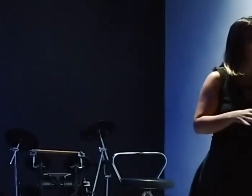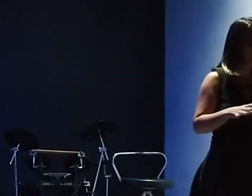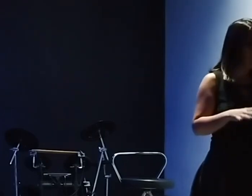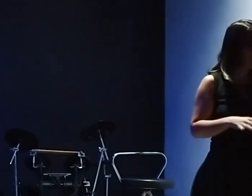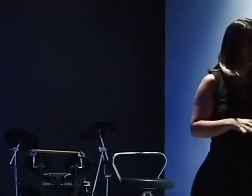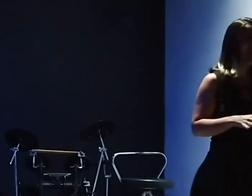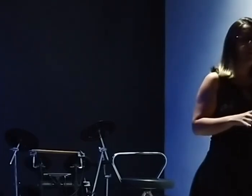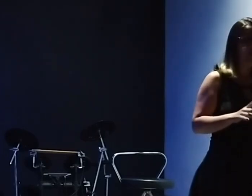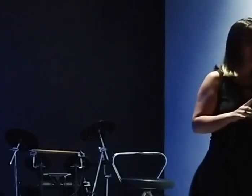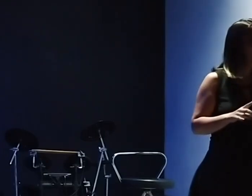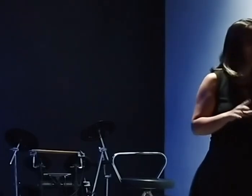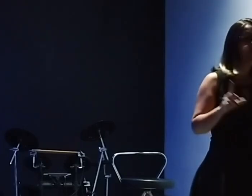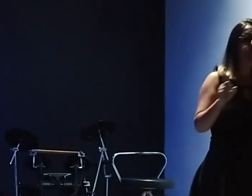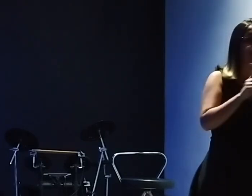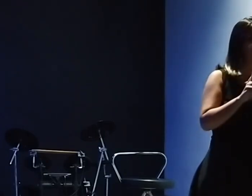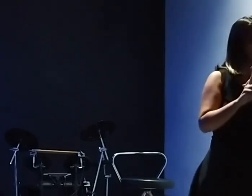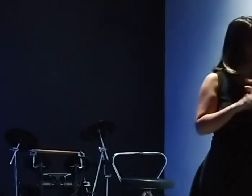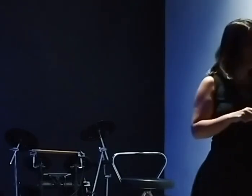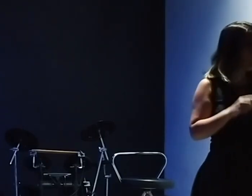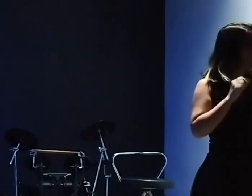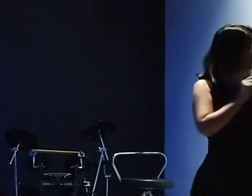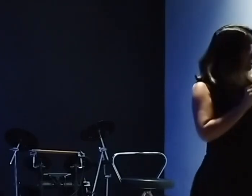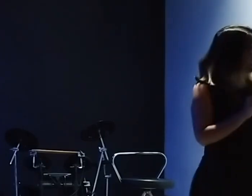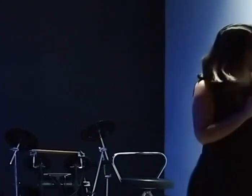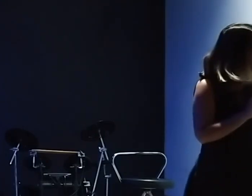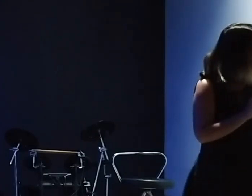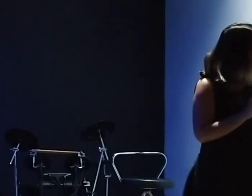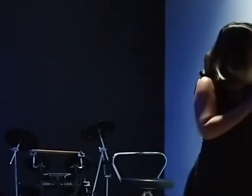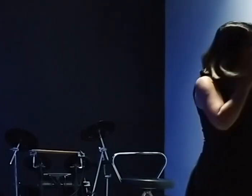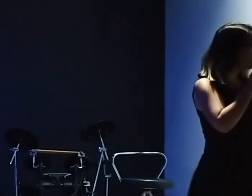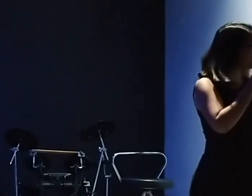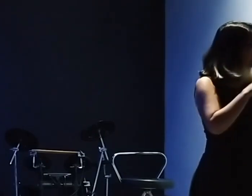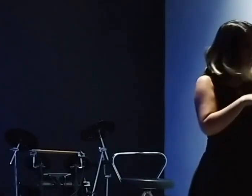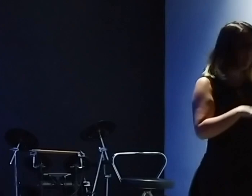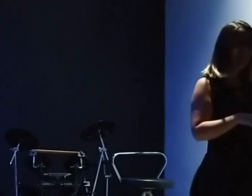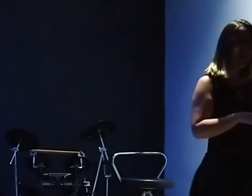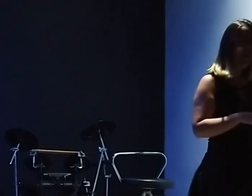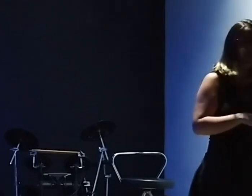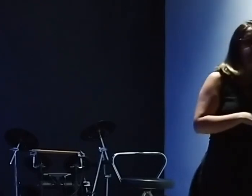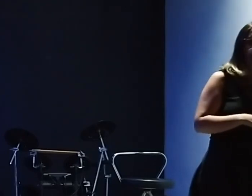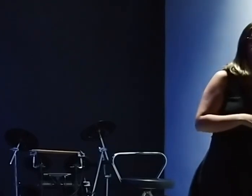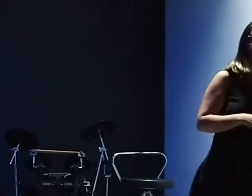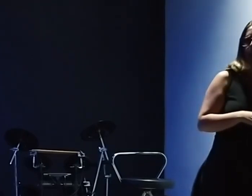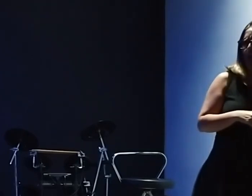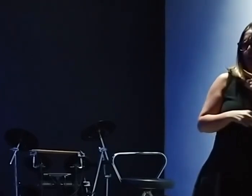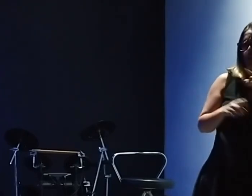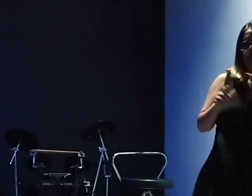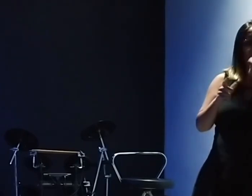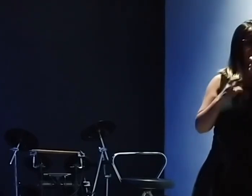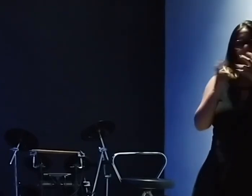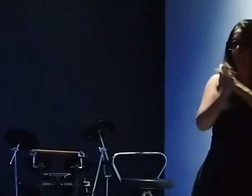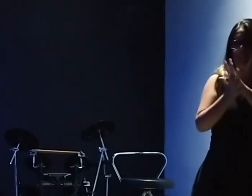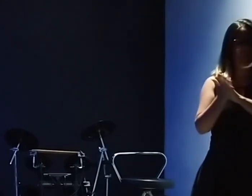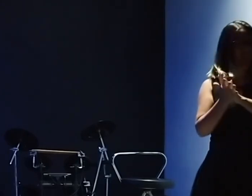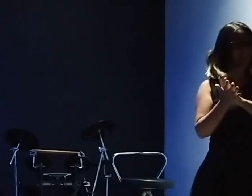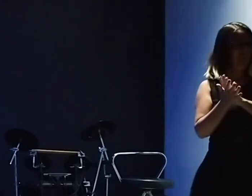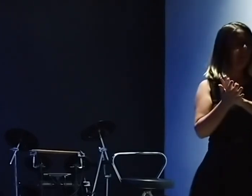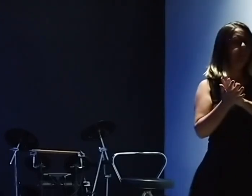jamais teria achado ele. Eu o quê? Se eu não tivesse ajeitado mais para trás, pensei que você tivesse maluco. Eu não gritei nada para você.